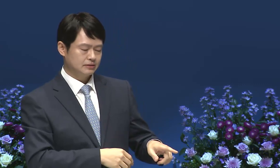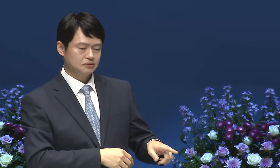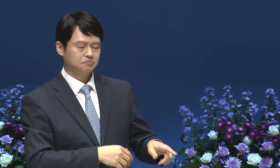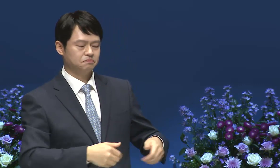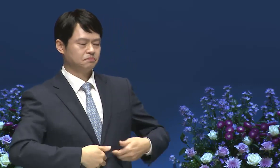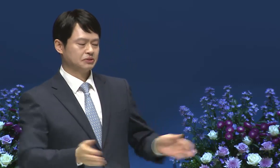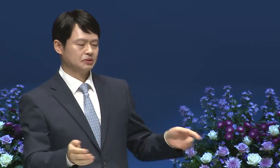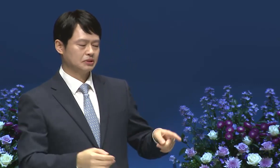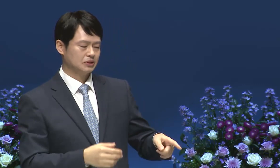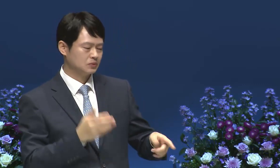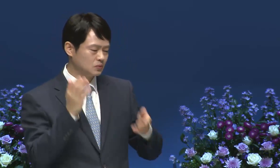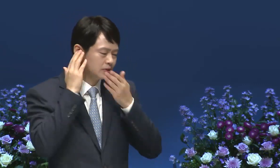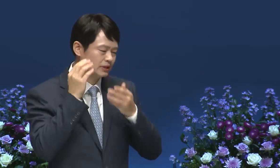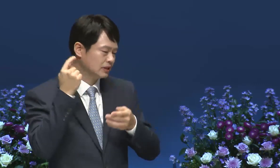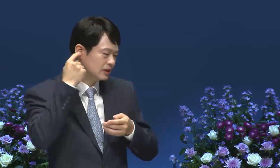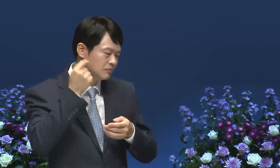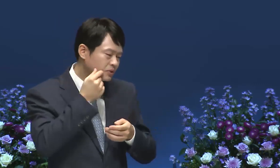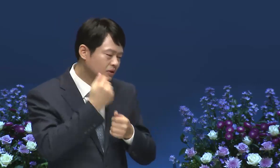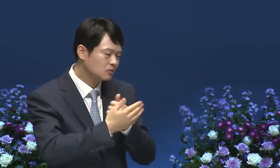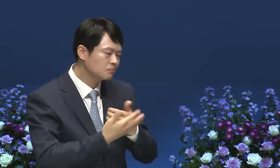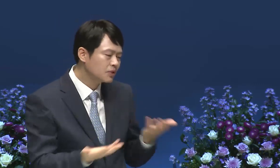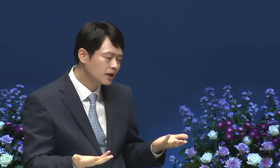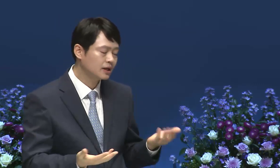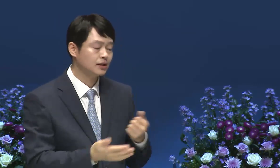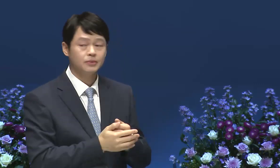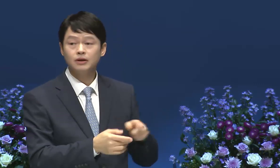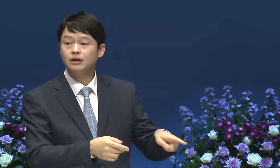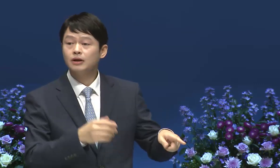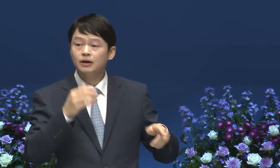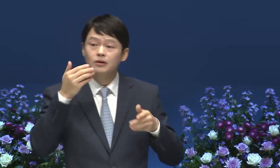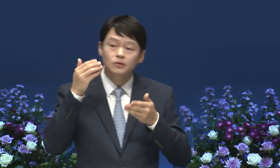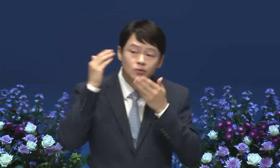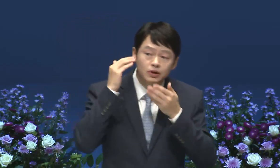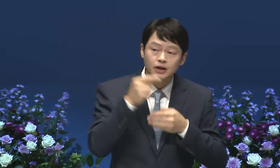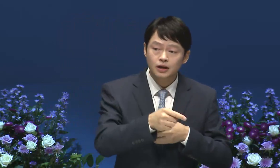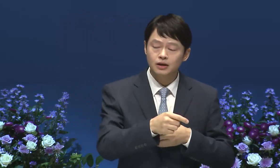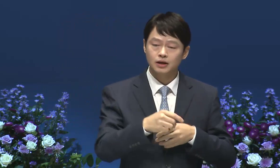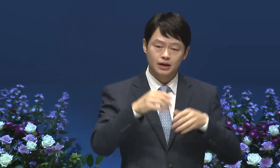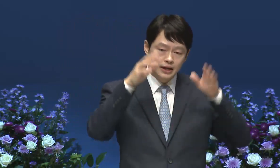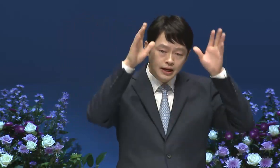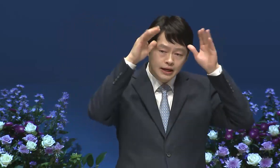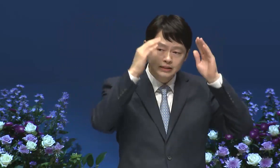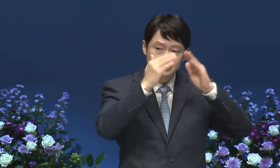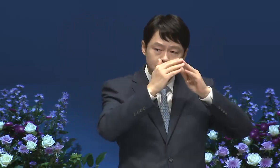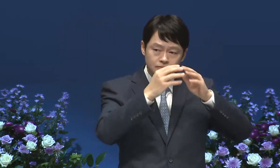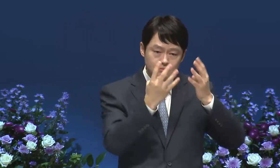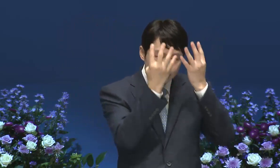그 자녀를 학대하거나 혹은 듣지 못하기 때문에 오히려 교육을 시키지